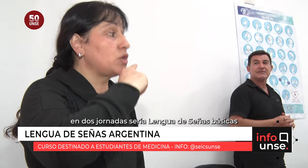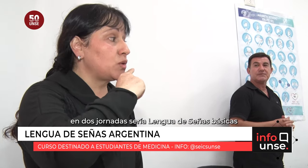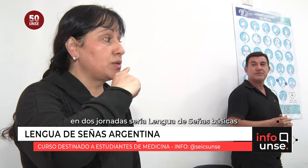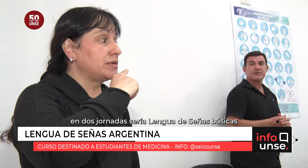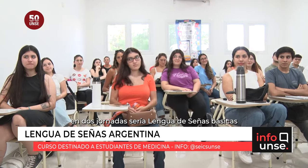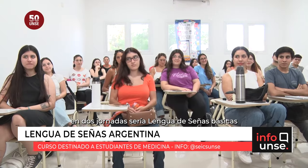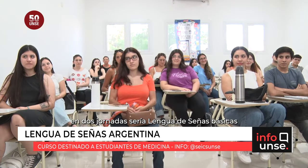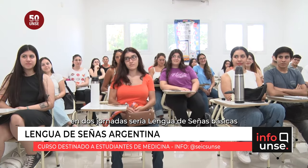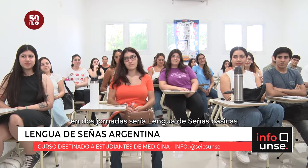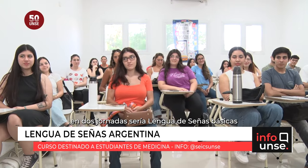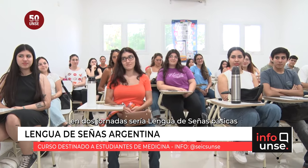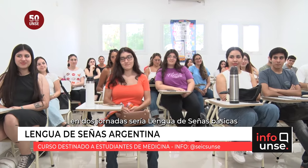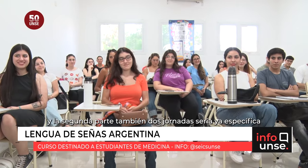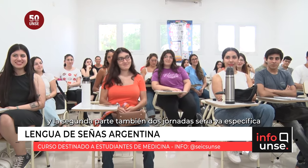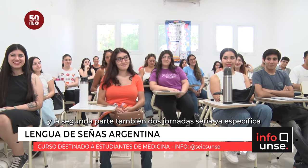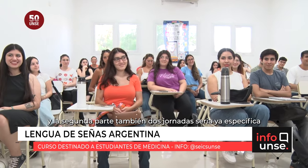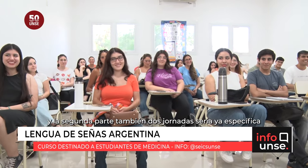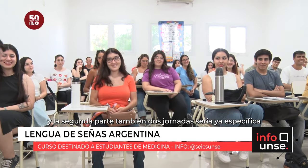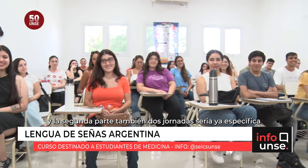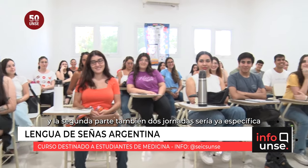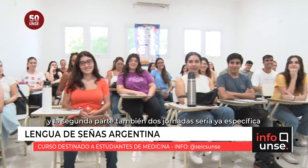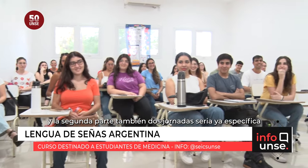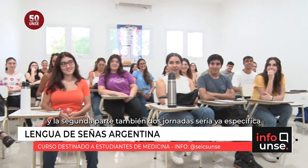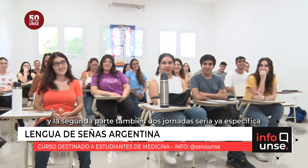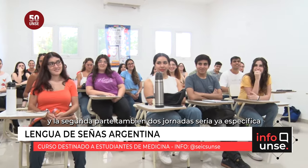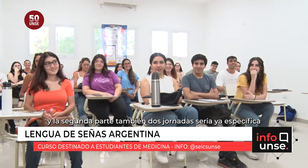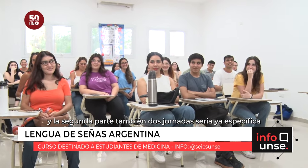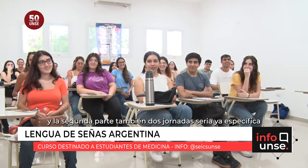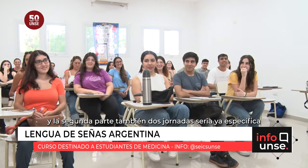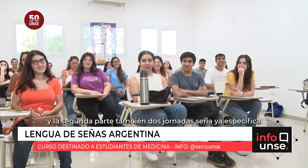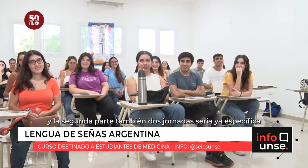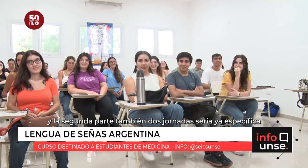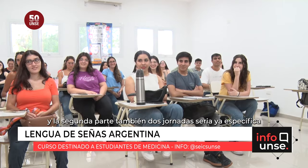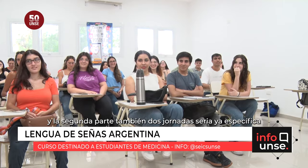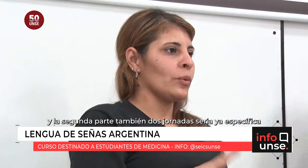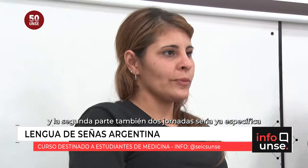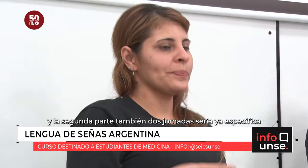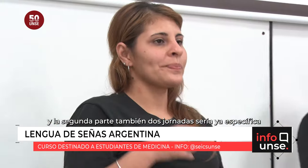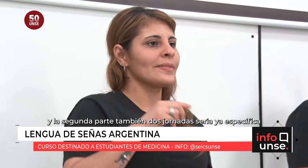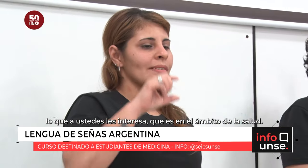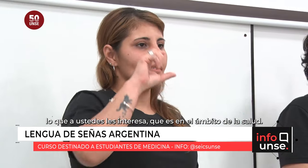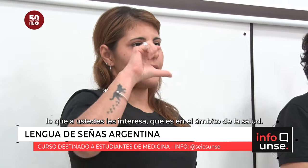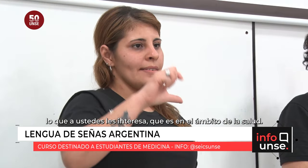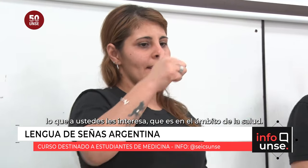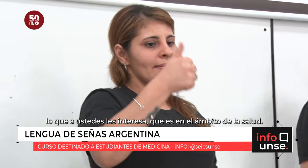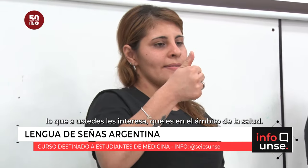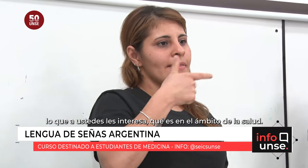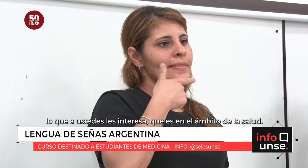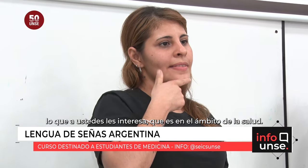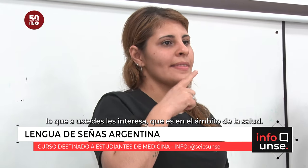sería lengua de señas básica. Y la segunda parte, también dos jornadas, sería ya específica, lo que a ustedes les interesa, que